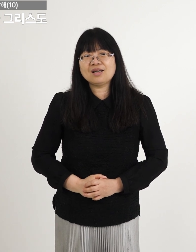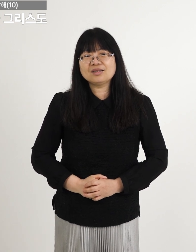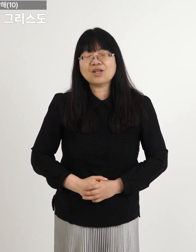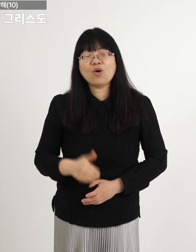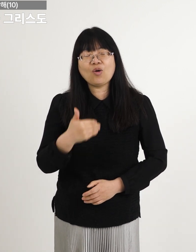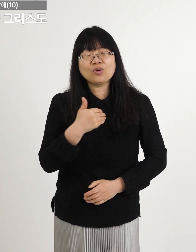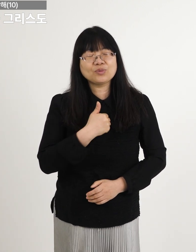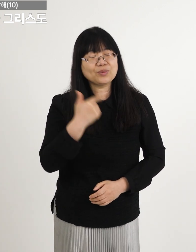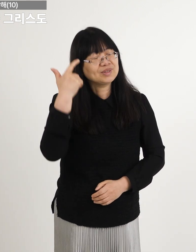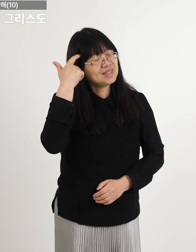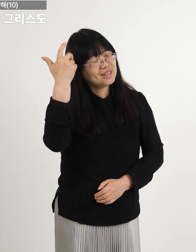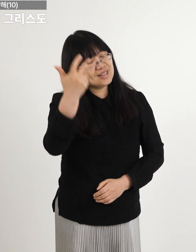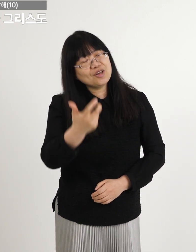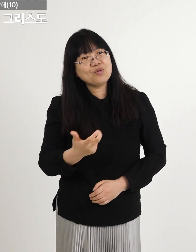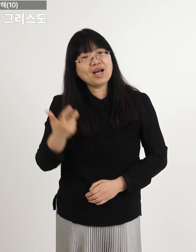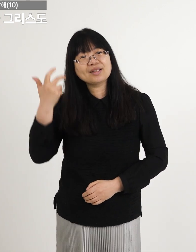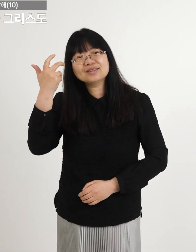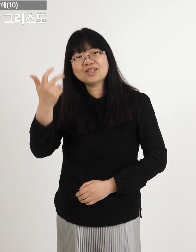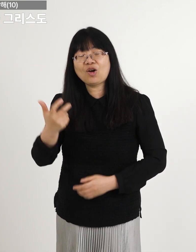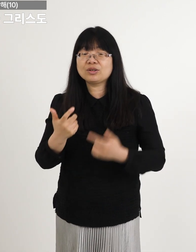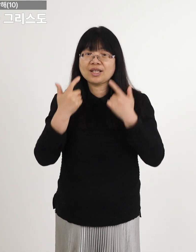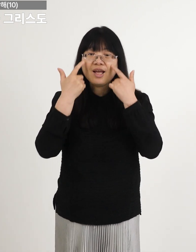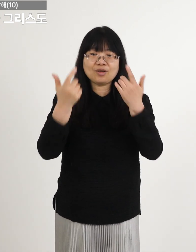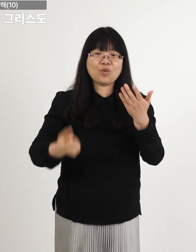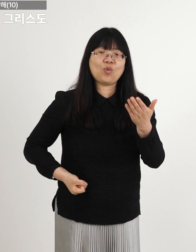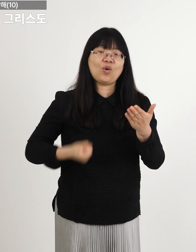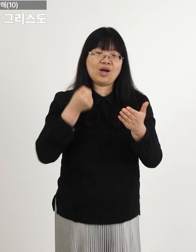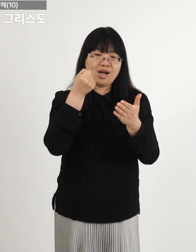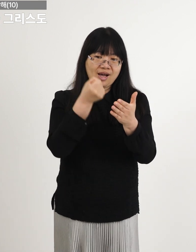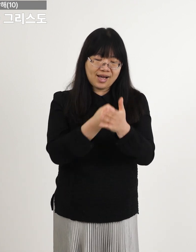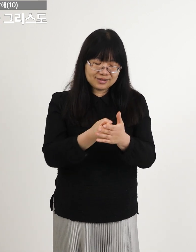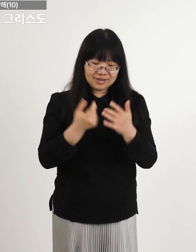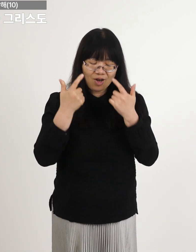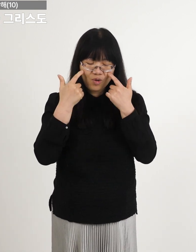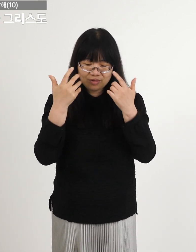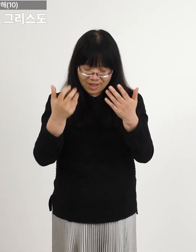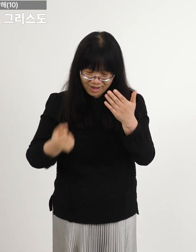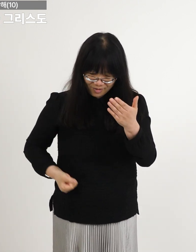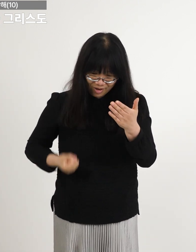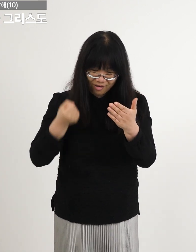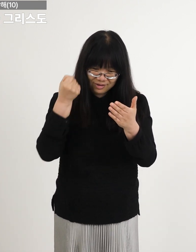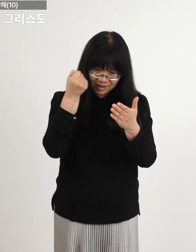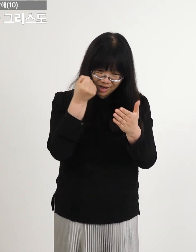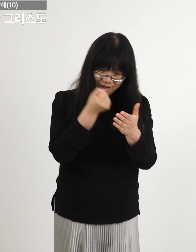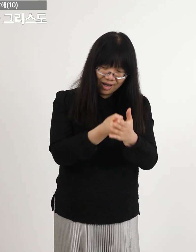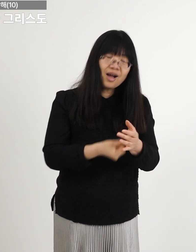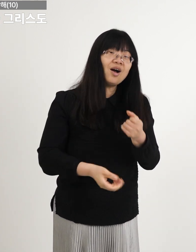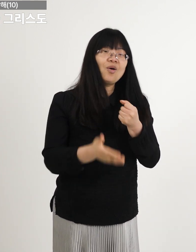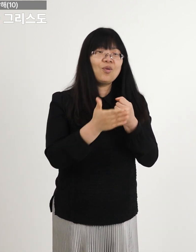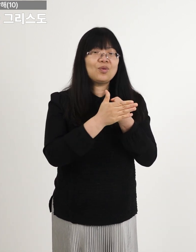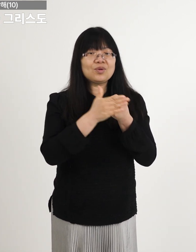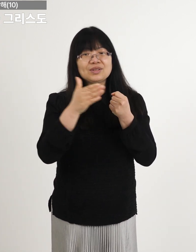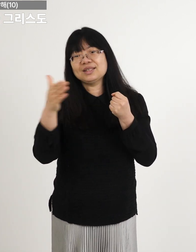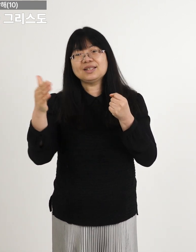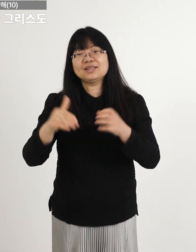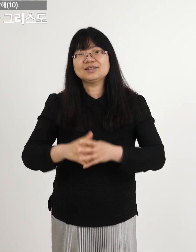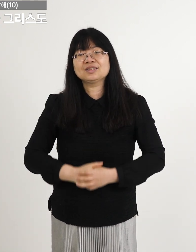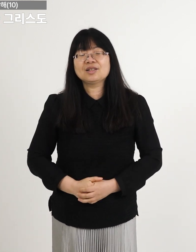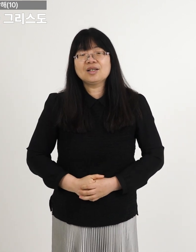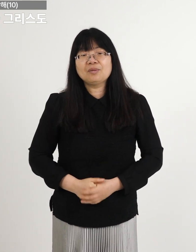내 영혼이 확정되고 확정되어